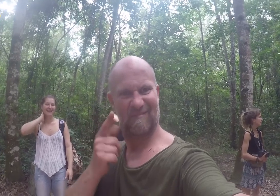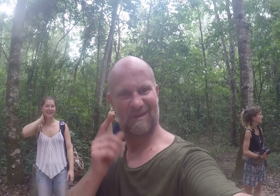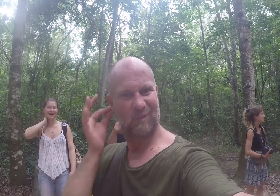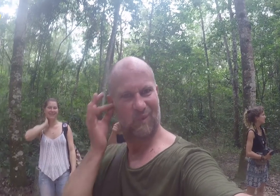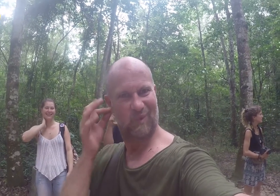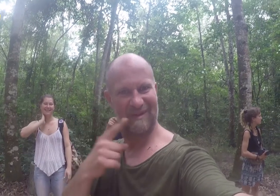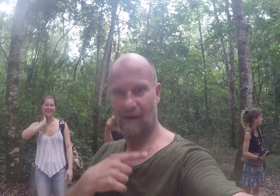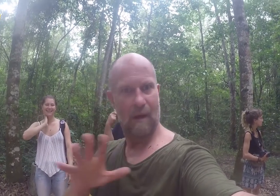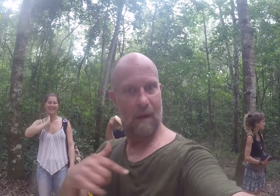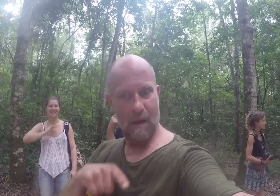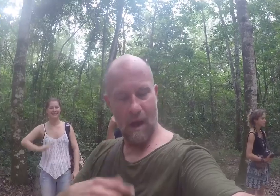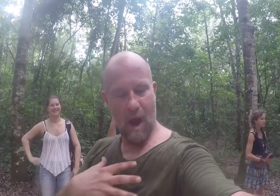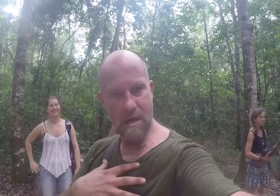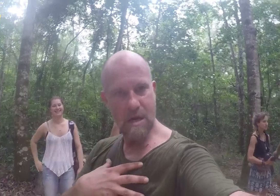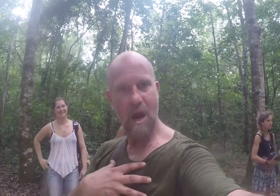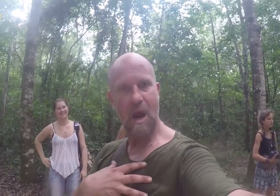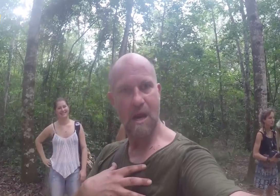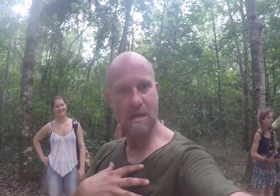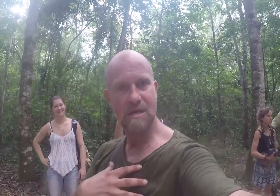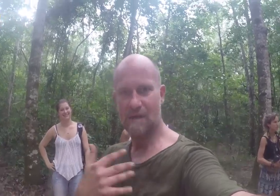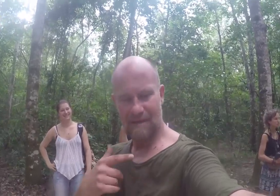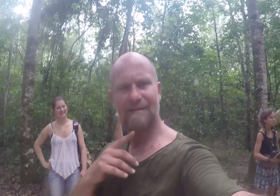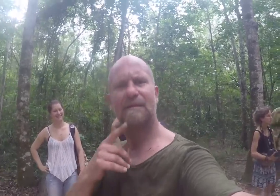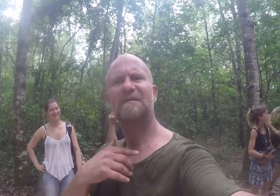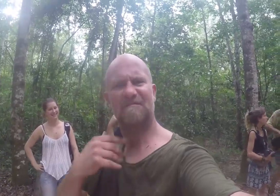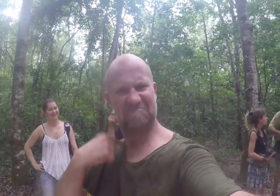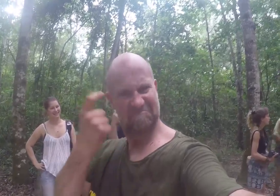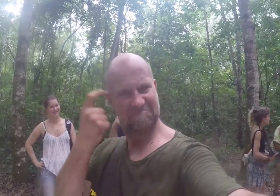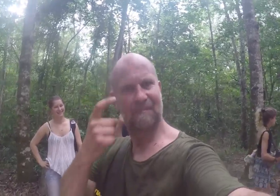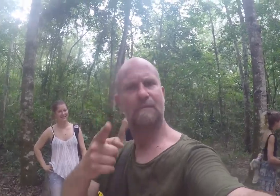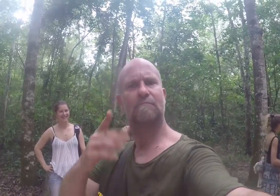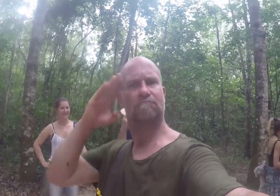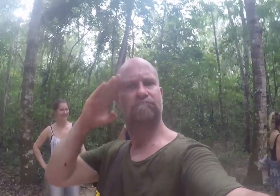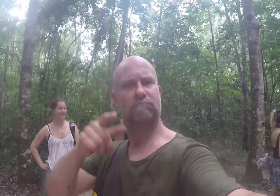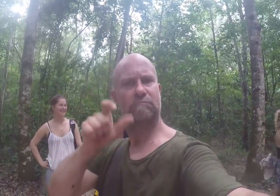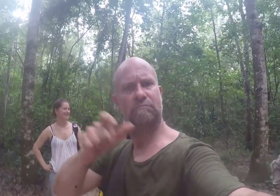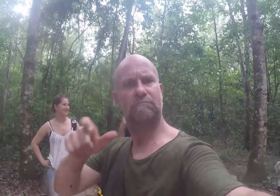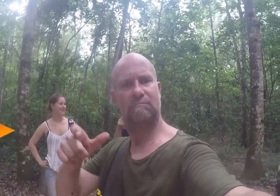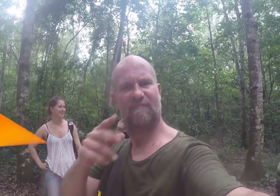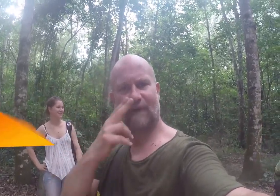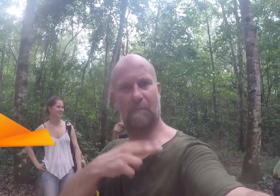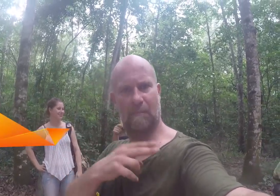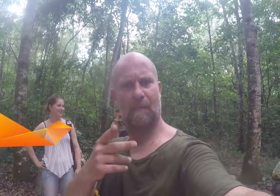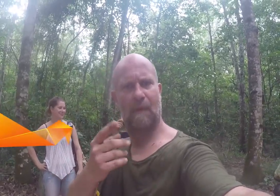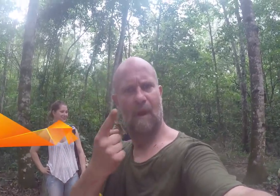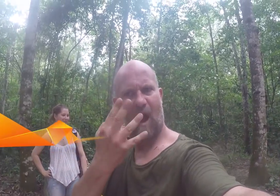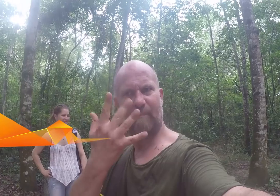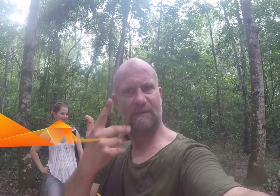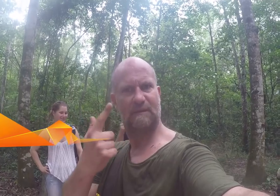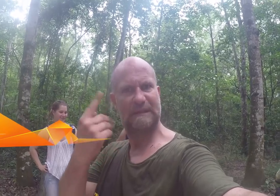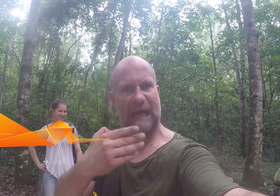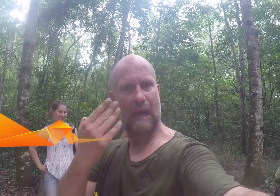Seht selbst, hier atmen viele Hörende erleichtert ein und aus. Ihr stellt euch mal vor, es gab damals viele Soldaten, die mussten dort